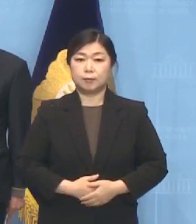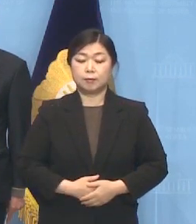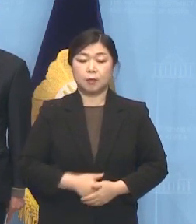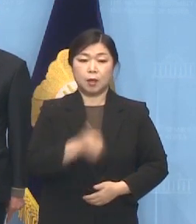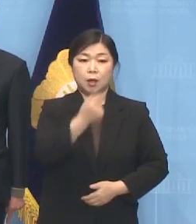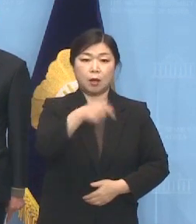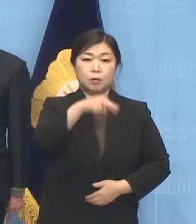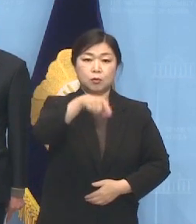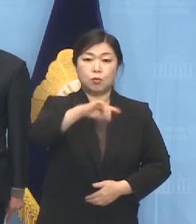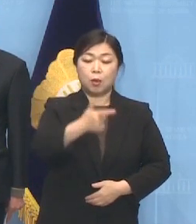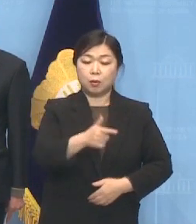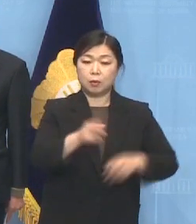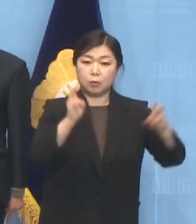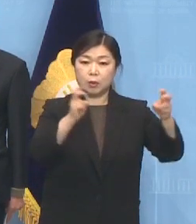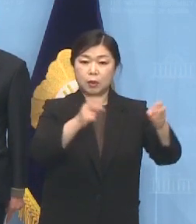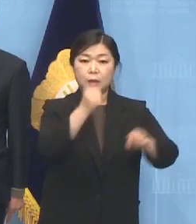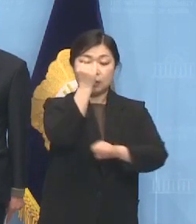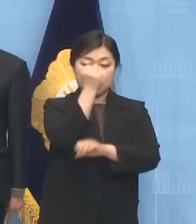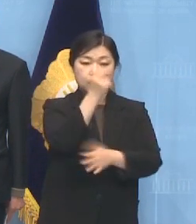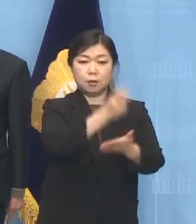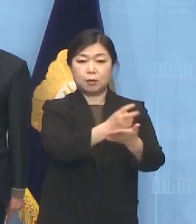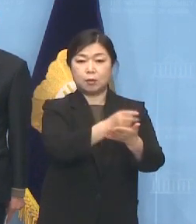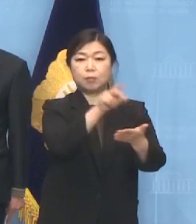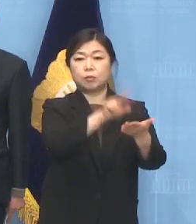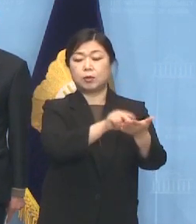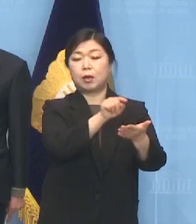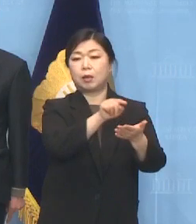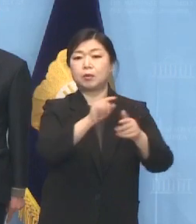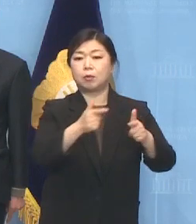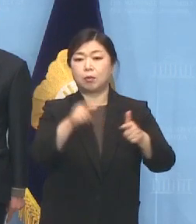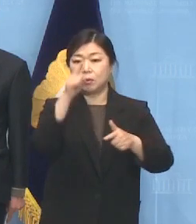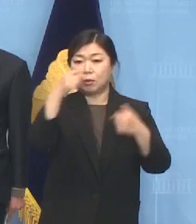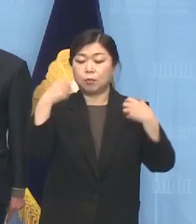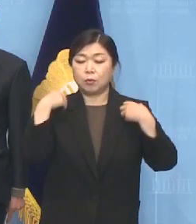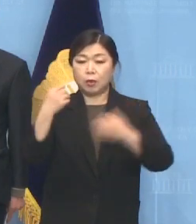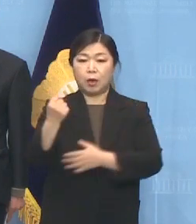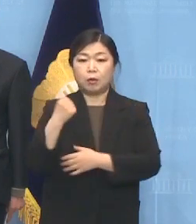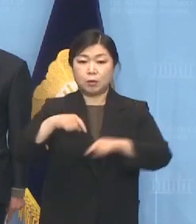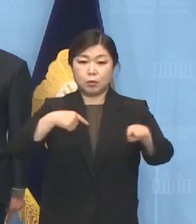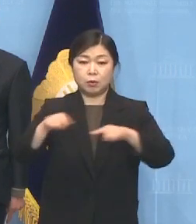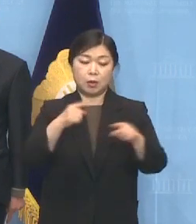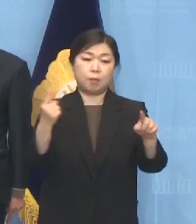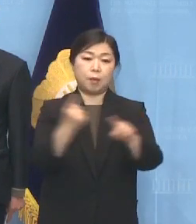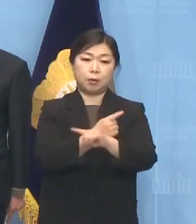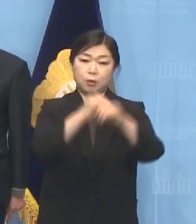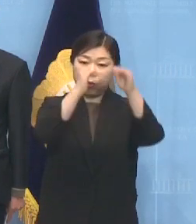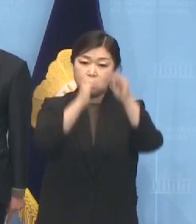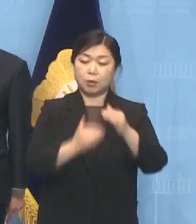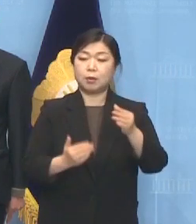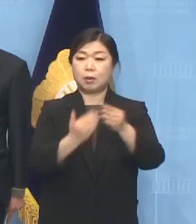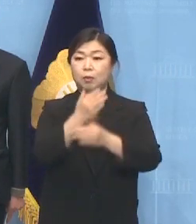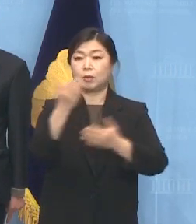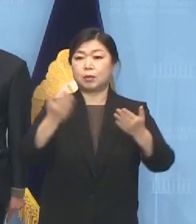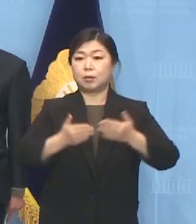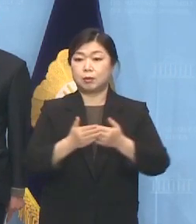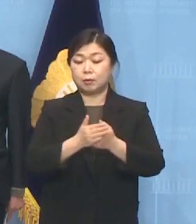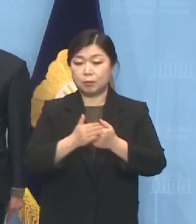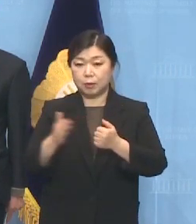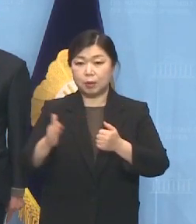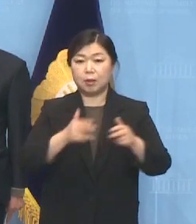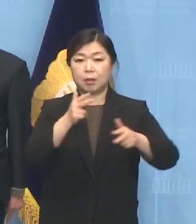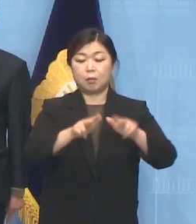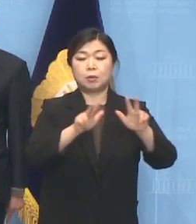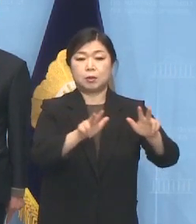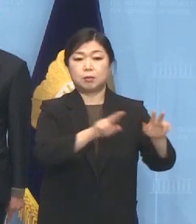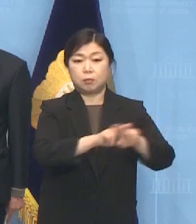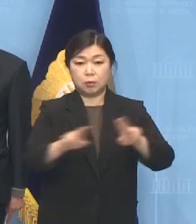한손 자체의 귀책사유가 있는 것은 아니고 정부의 에너지 정책이 전환되는 과정에서 생긴 일이라 사업을 바로